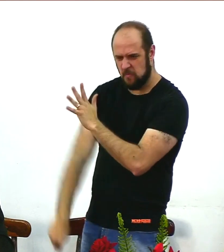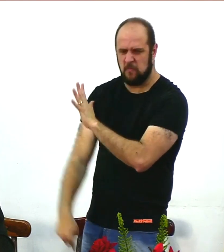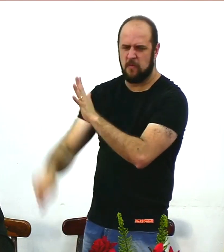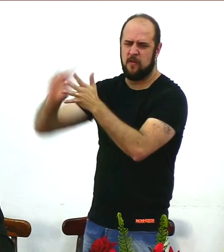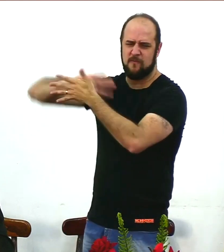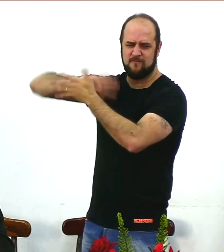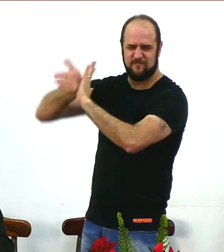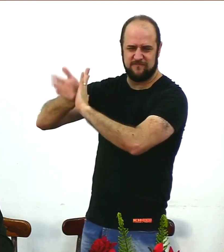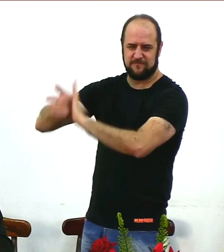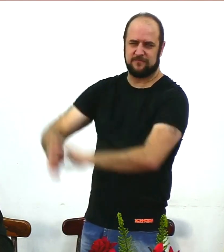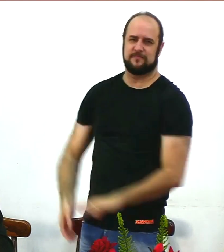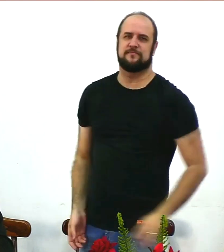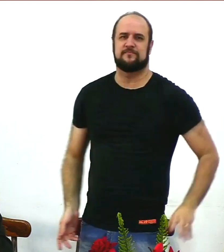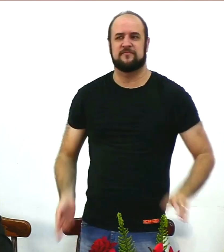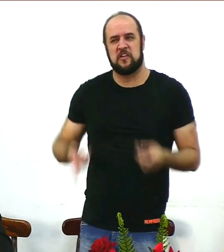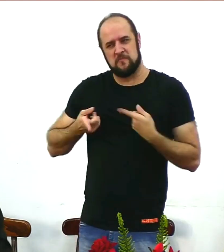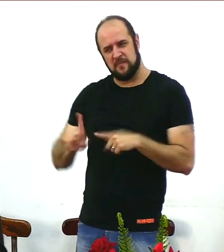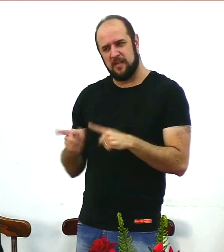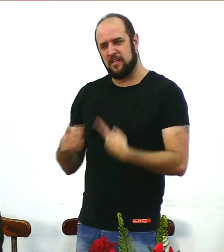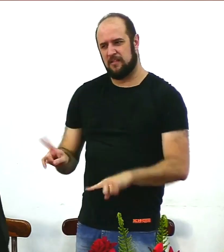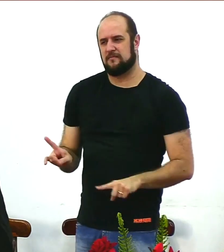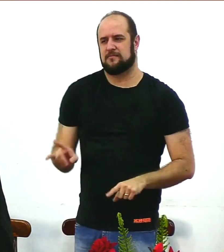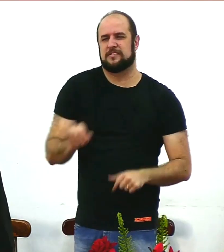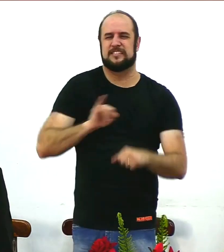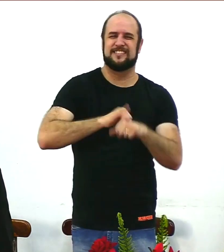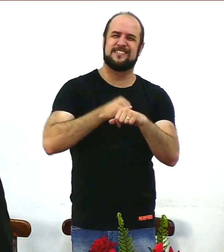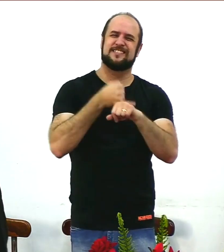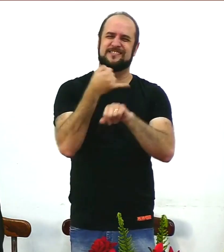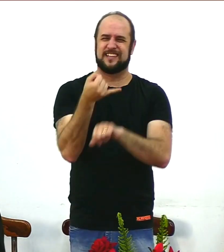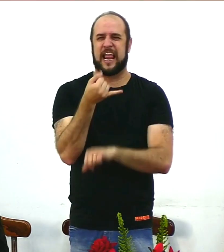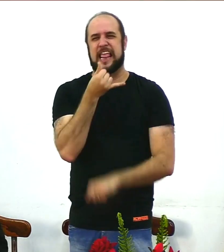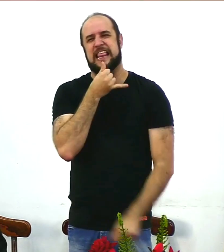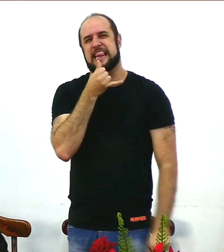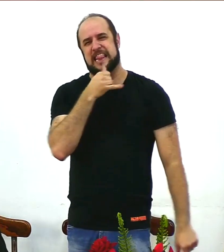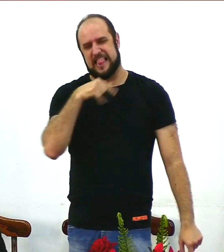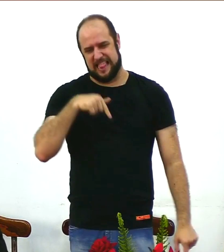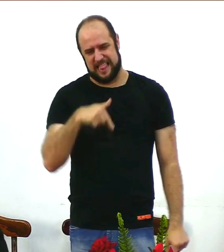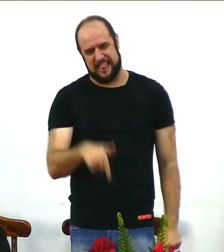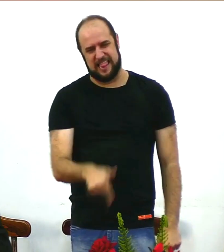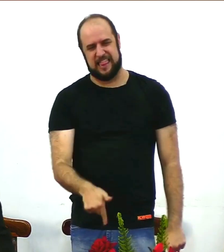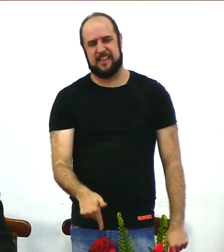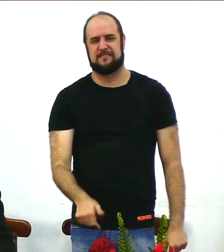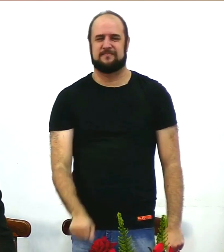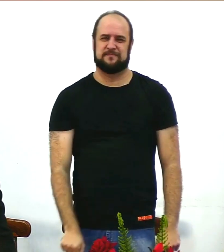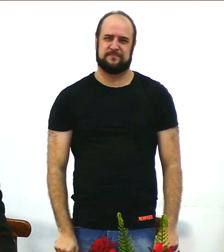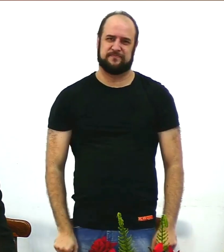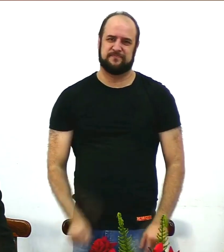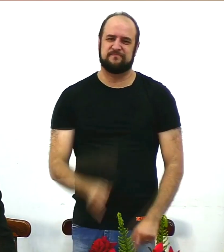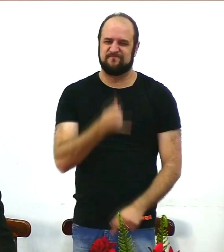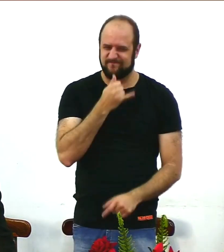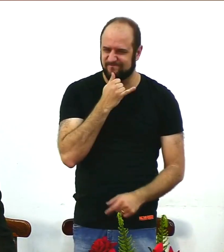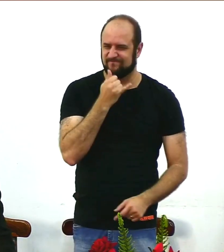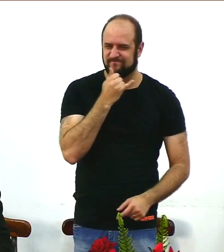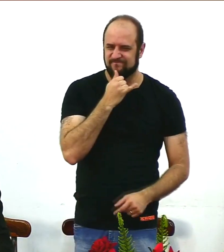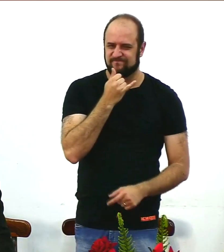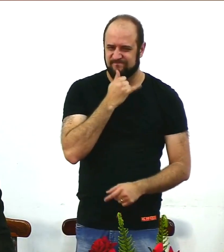se esperava dos povos vizinhos era a comoção. Se eles não tinham força para